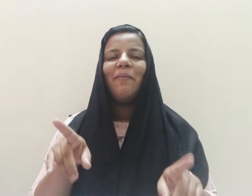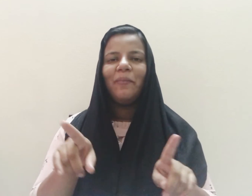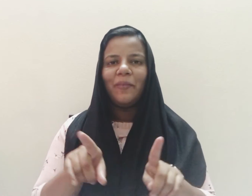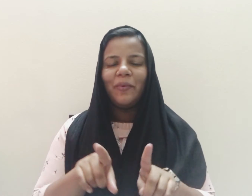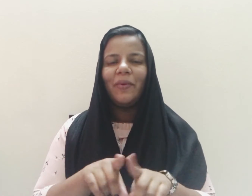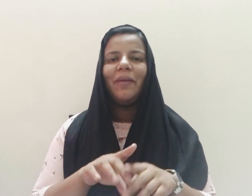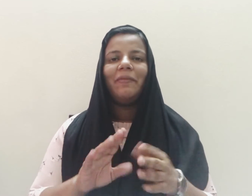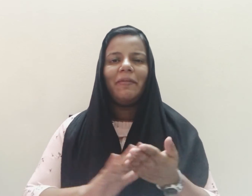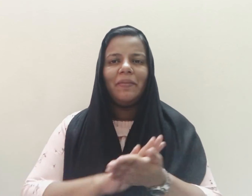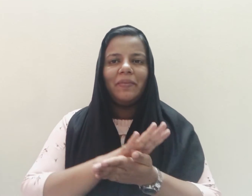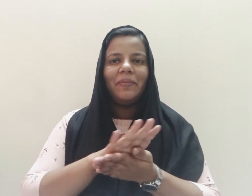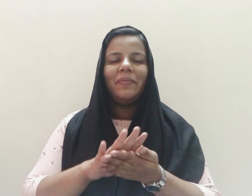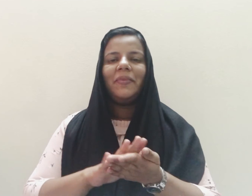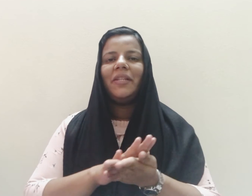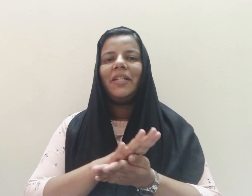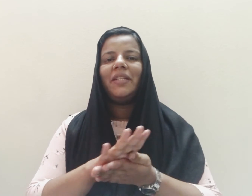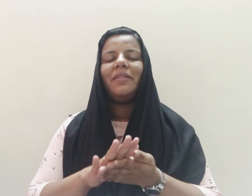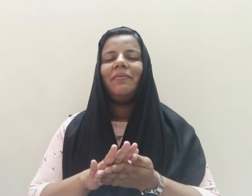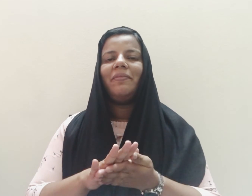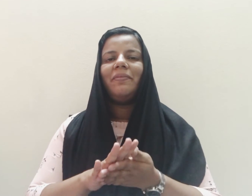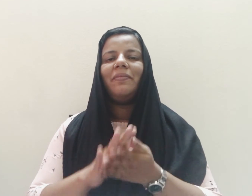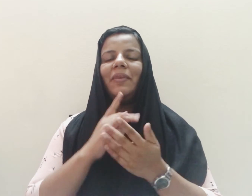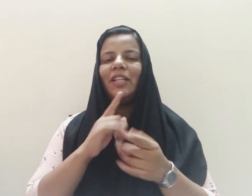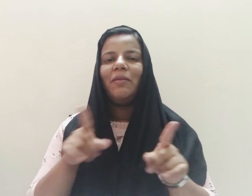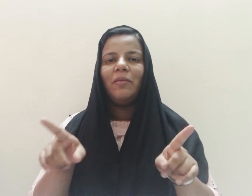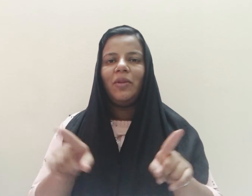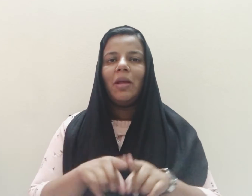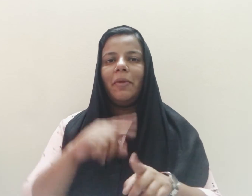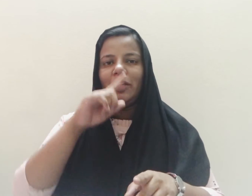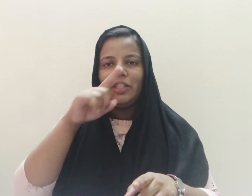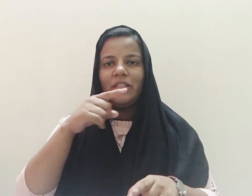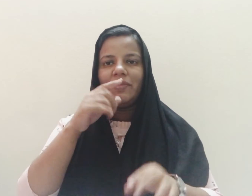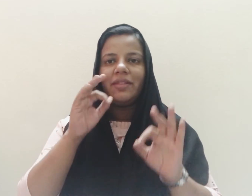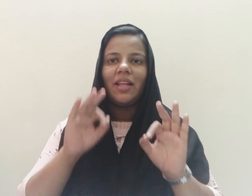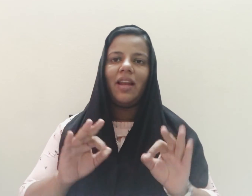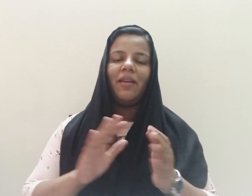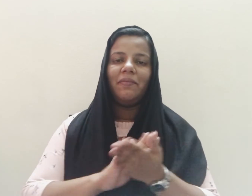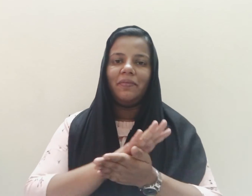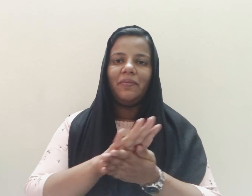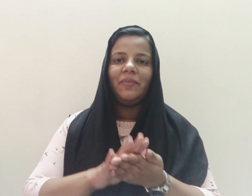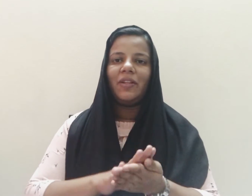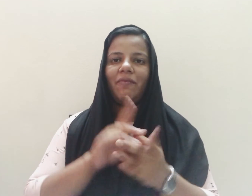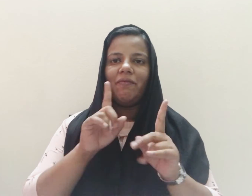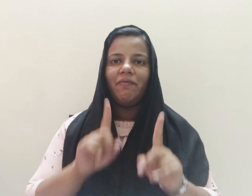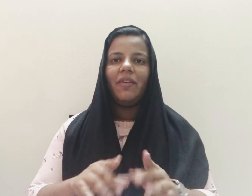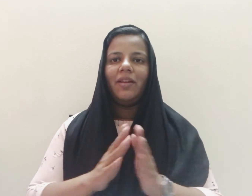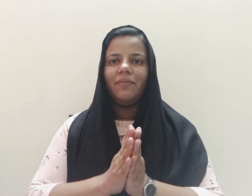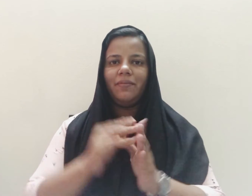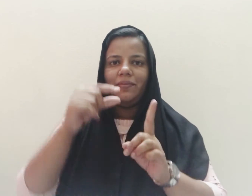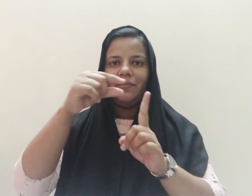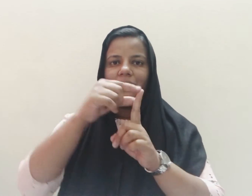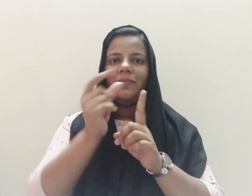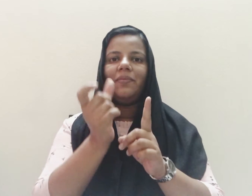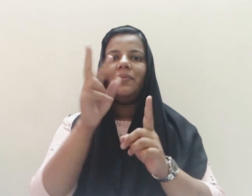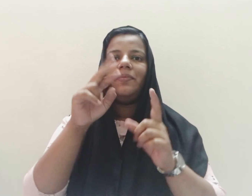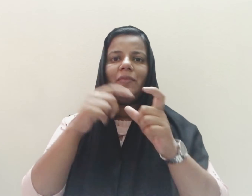ആമേൻ നിർമ്മലീകരിച്ചത്, വിശുദ്ധീകരിച്ചതെന്ന് പറയുന്ന പോലെ നമ്മുടെ ജീവിതം നിർമ്മലമായിരിക്കണം, പ്യുവറായിരിക്കണം. ആമേൻ അകത്തും